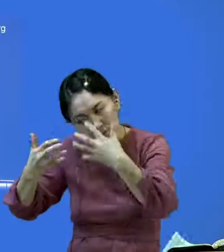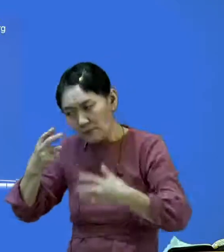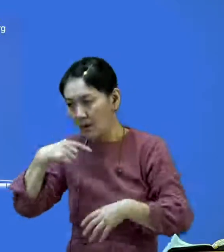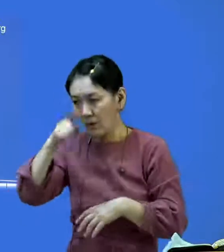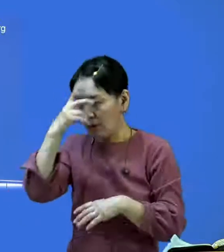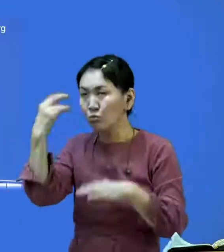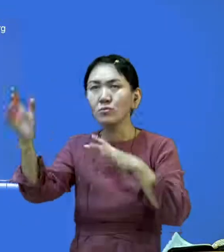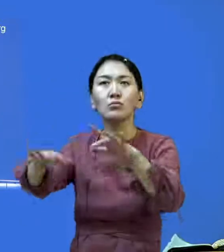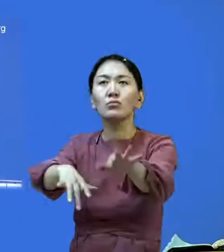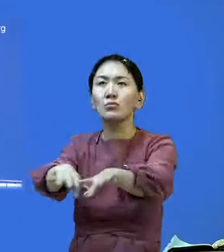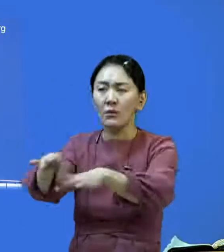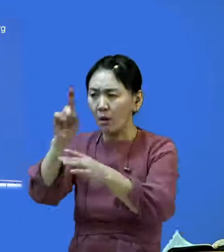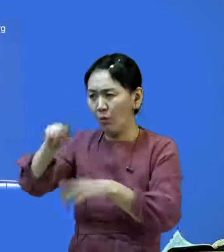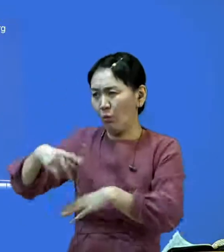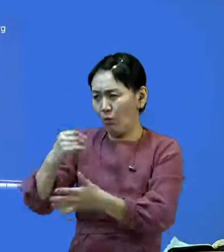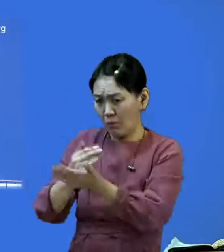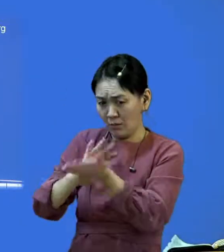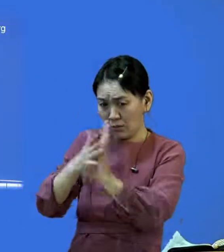юунд